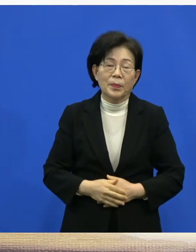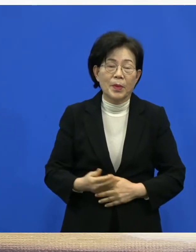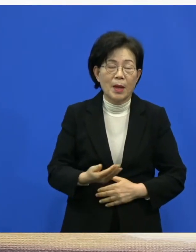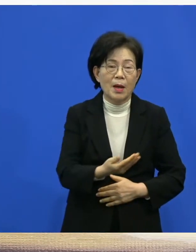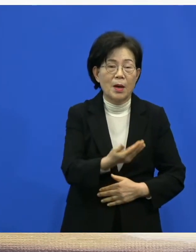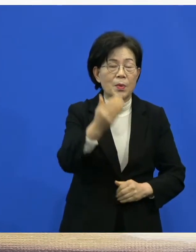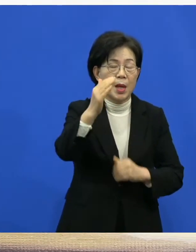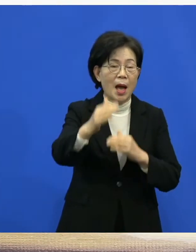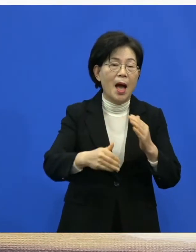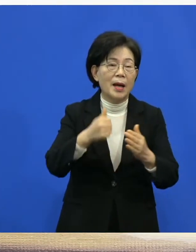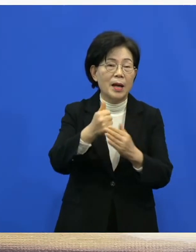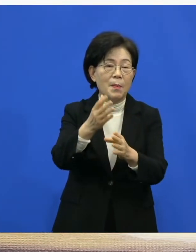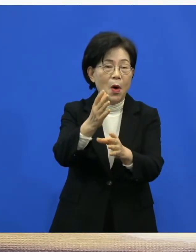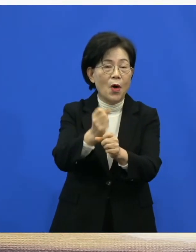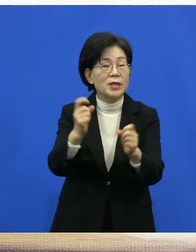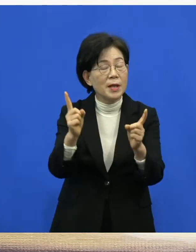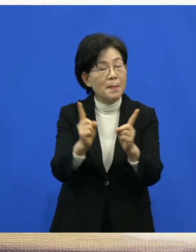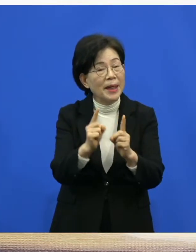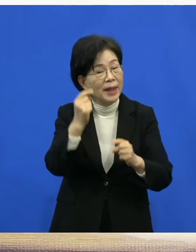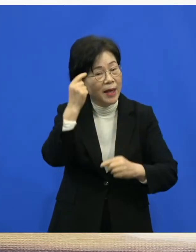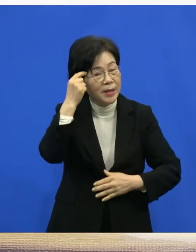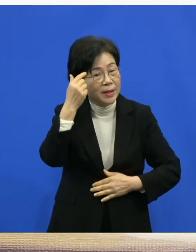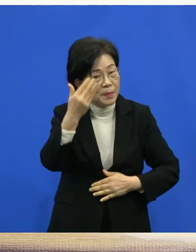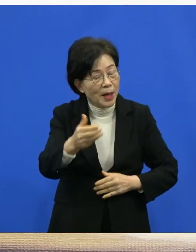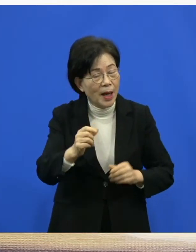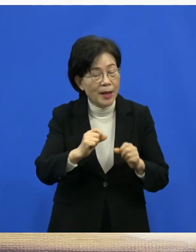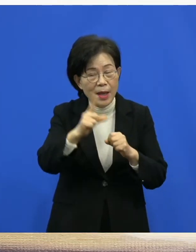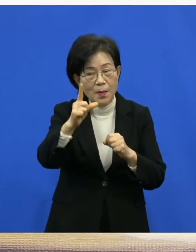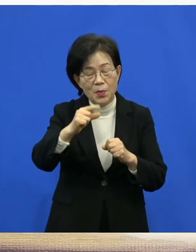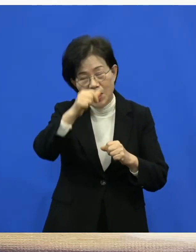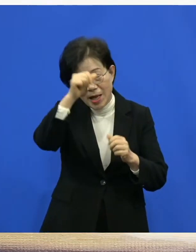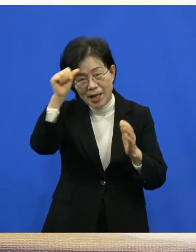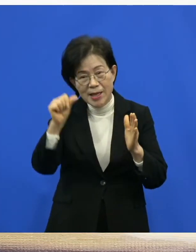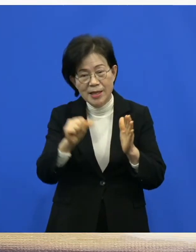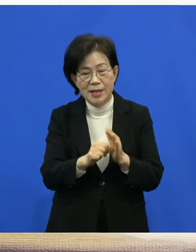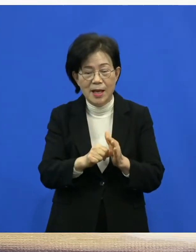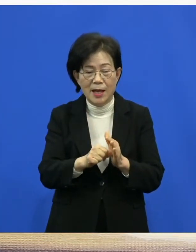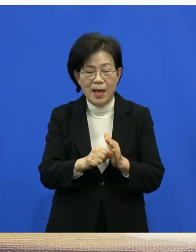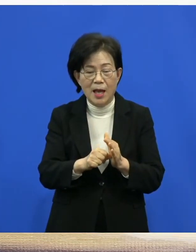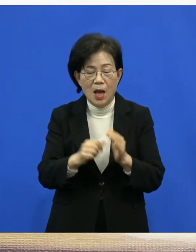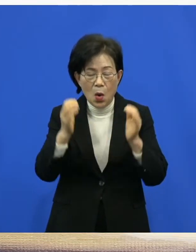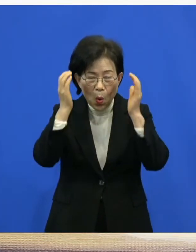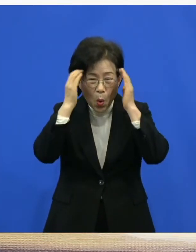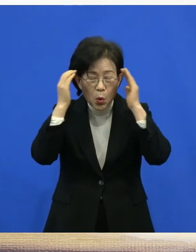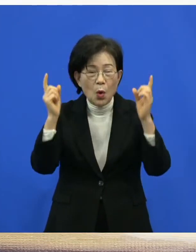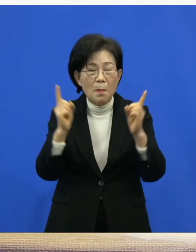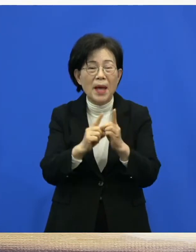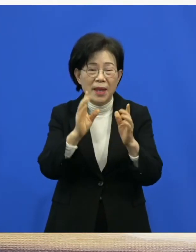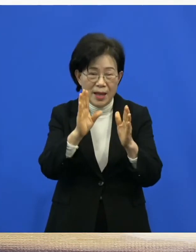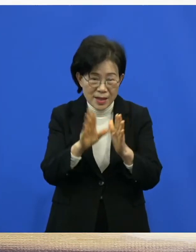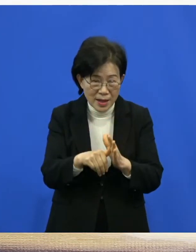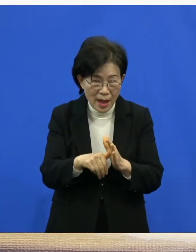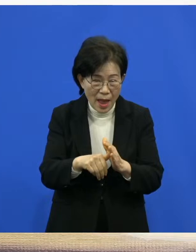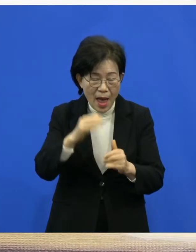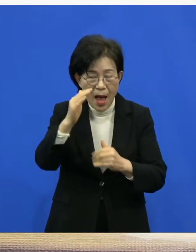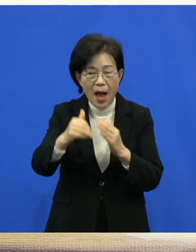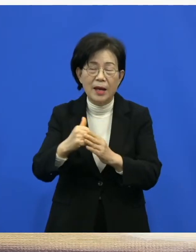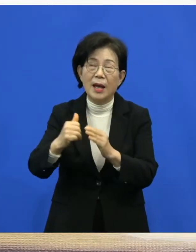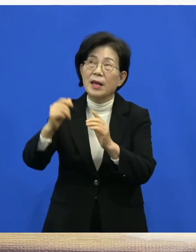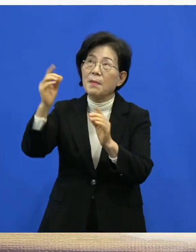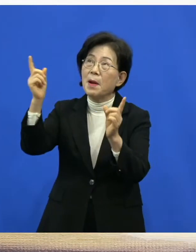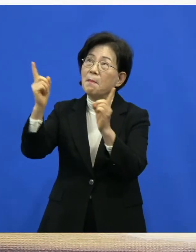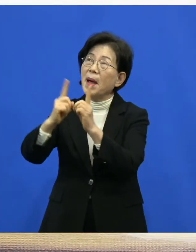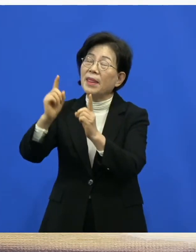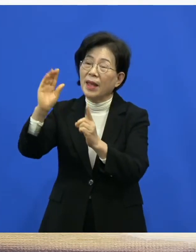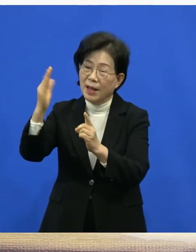여러분 하나님을 언제 만나게 되었습니까? 거의 대부분은 인생에 있어 내려가는 길에서 만났을 거예요. 올라가는